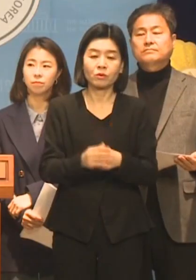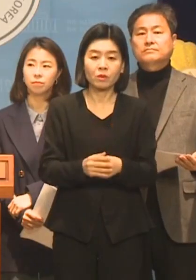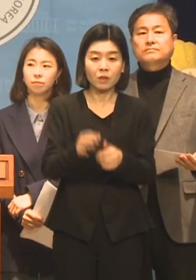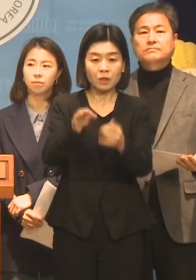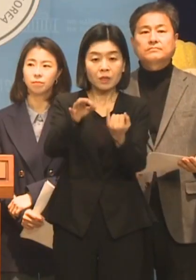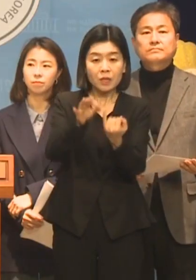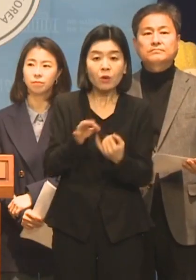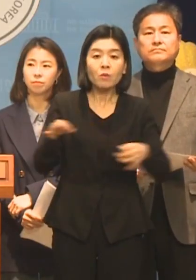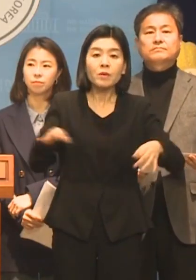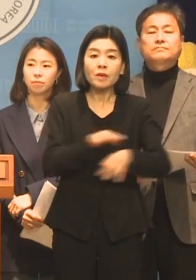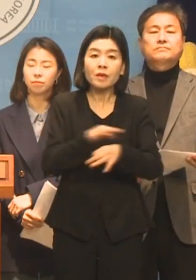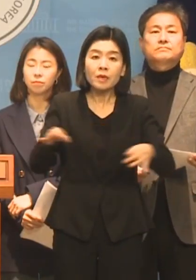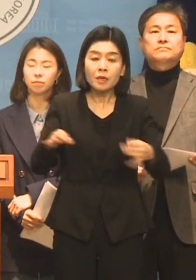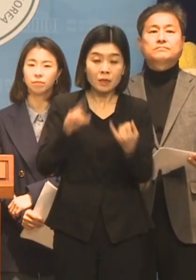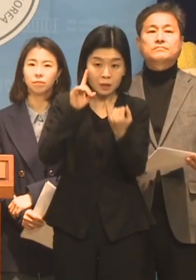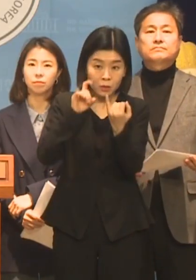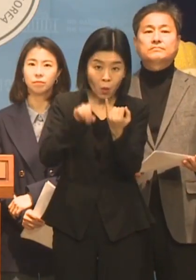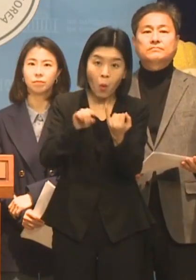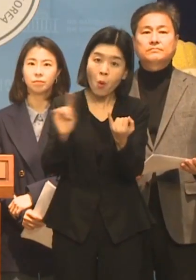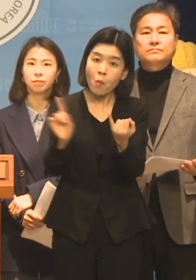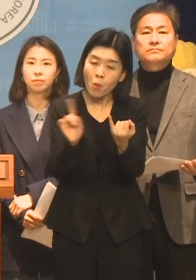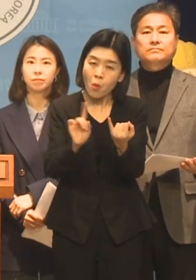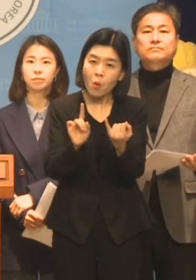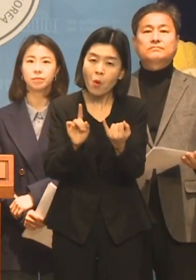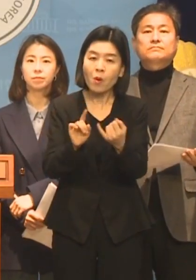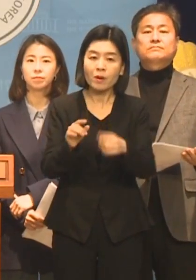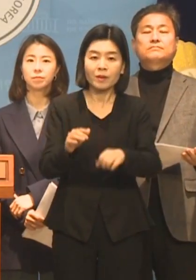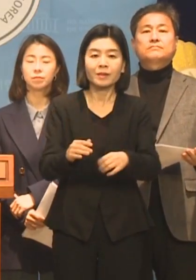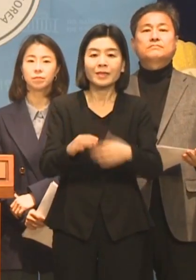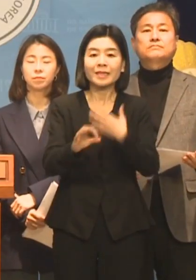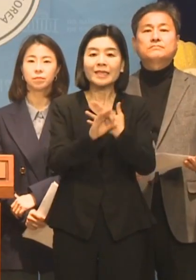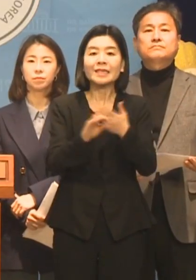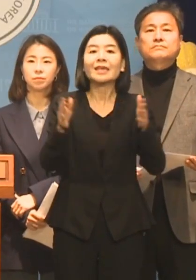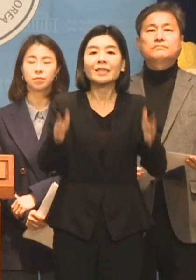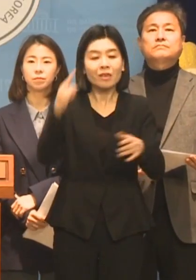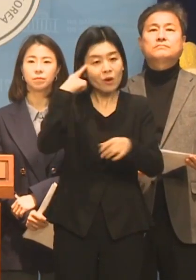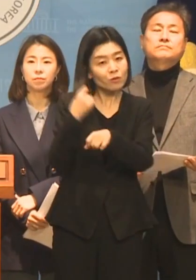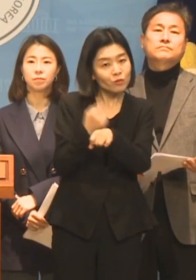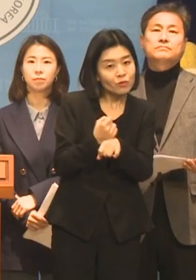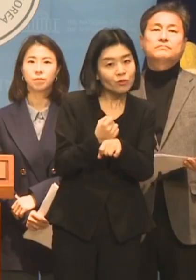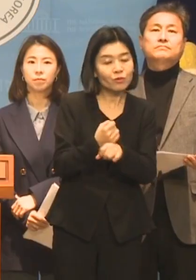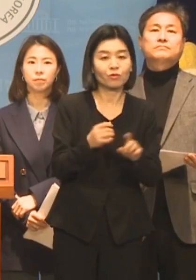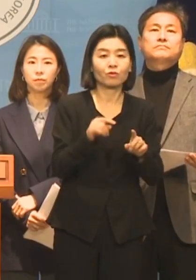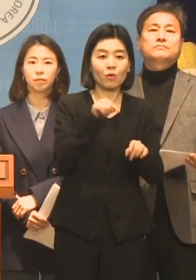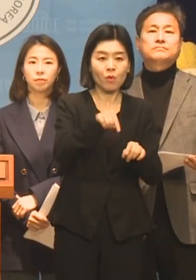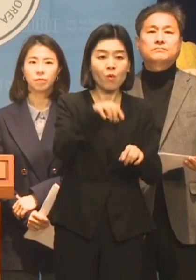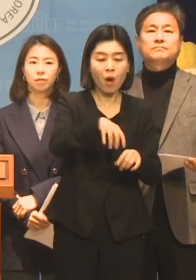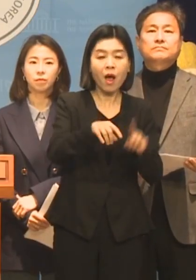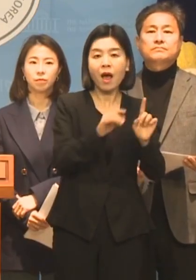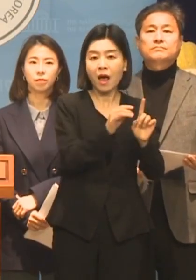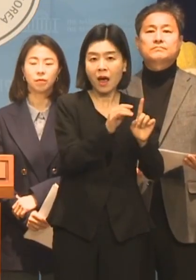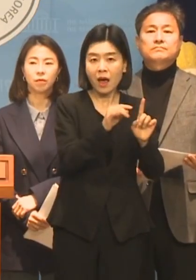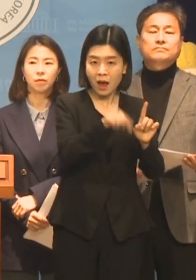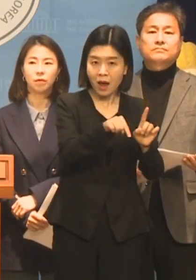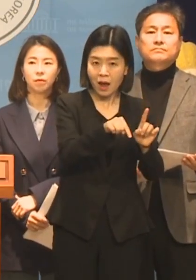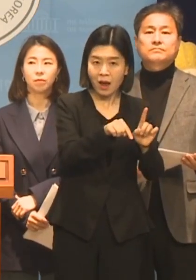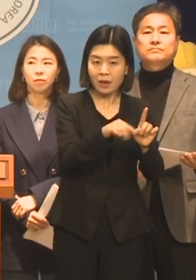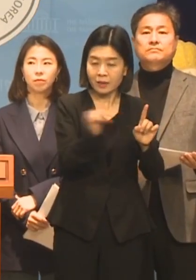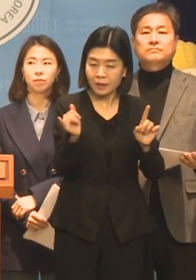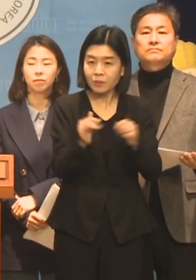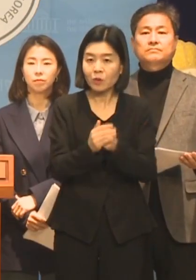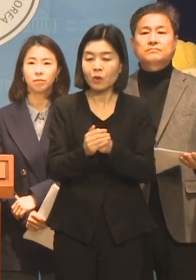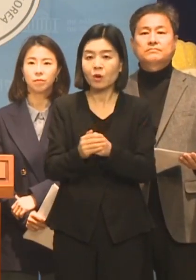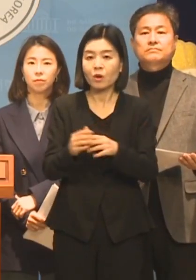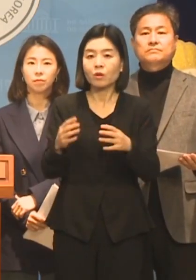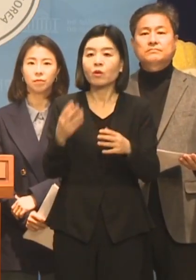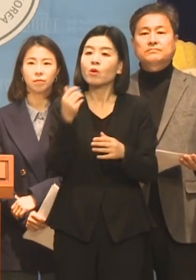의혹이 제기된 심 총장 자녀가 지원한 기간제 연구원 다급 1건과 통번역 업무를 위한 초단기간